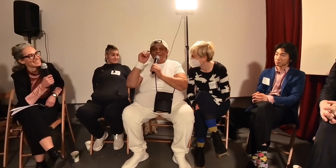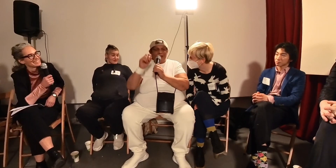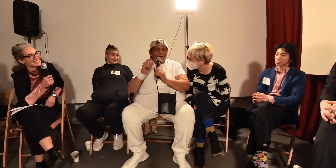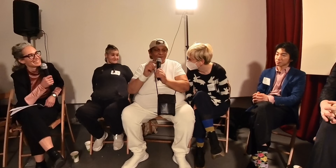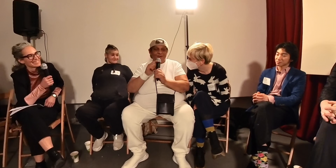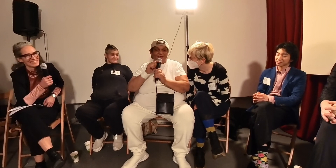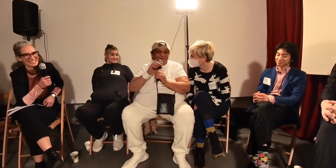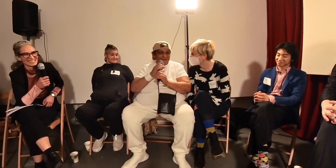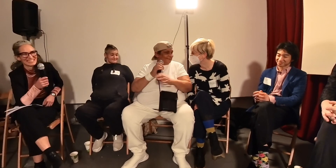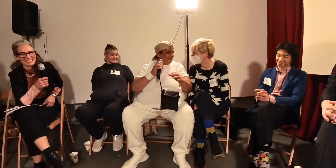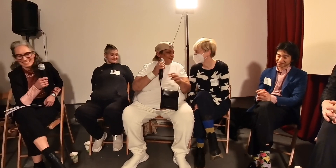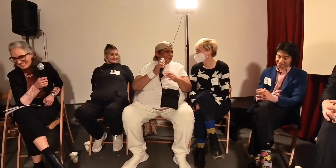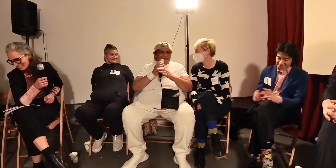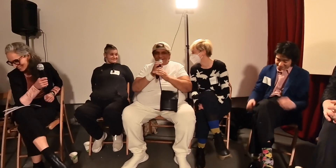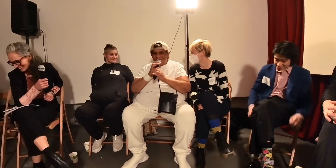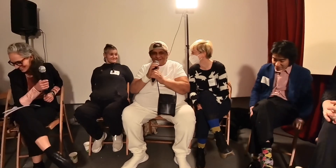razítka,